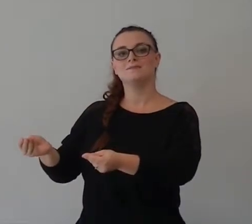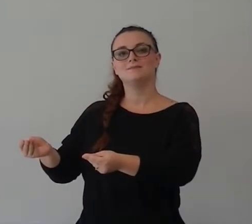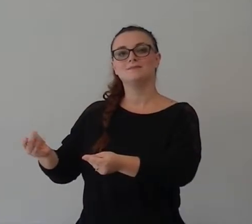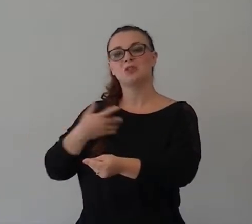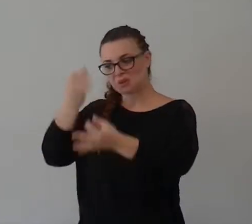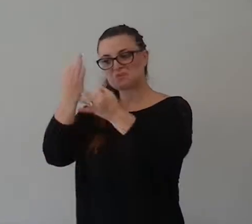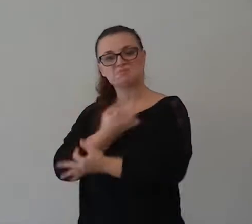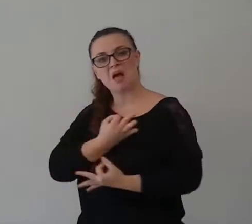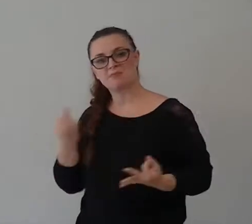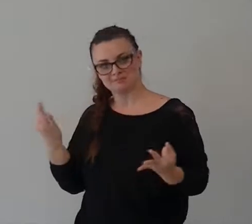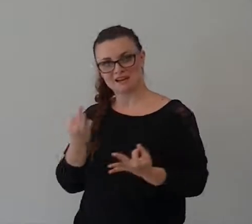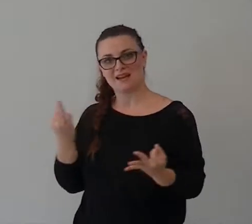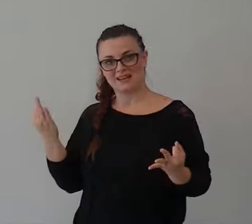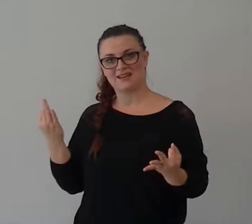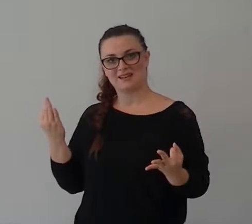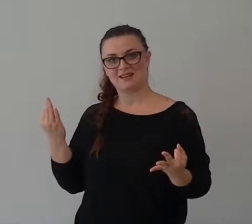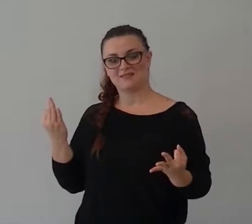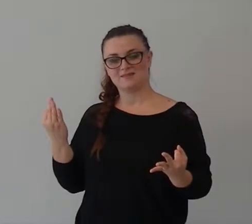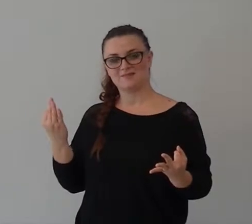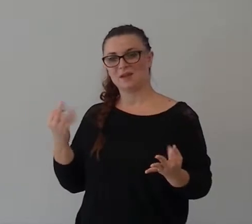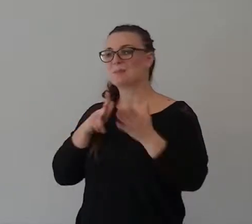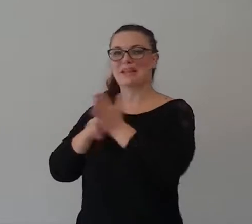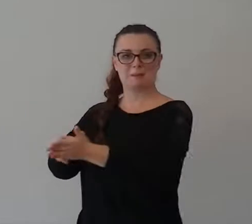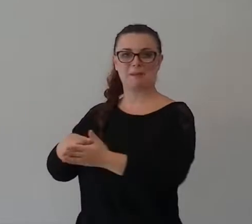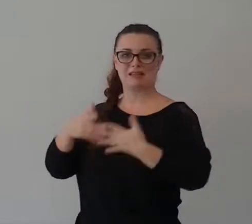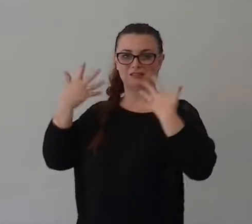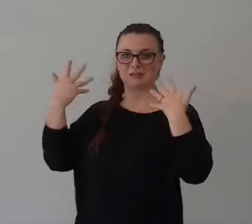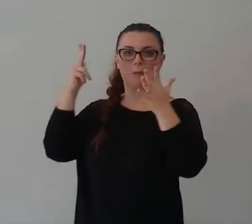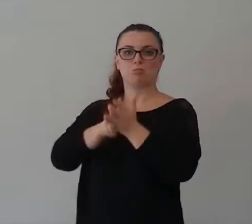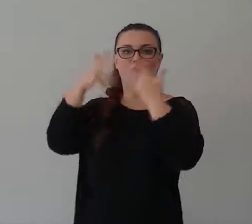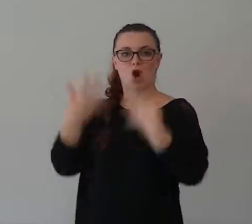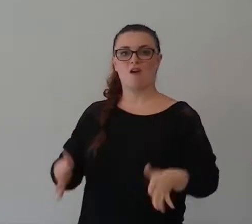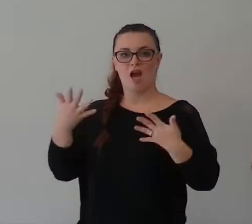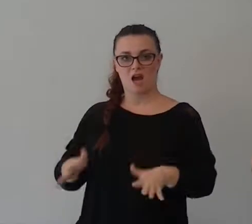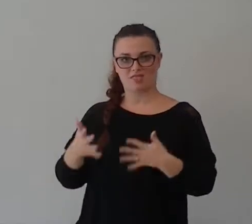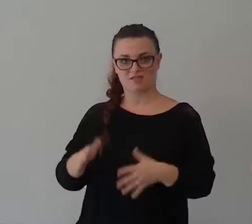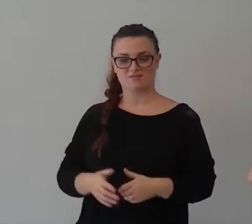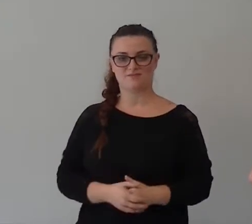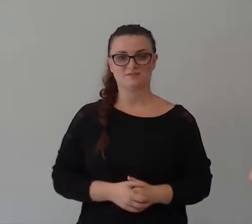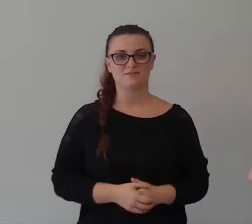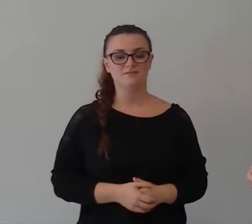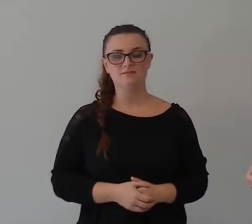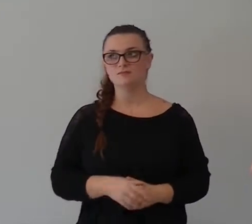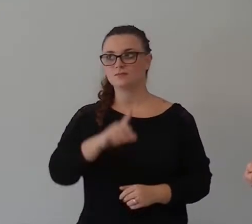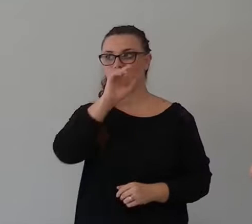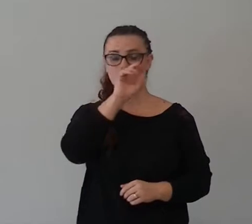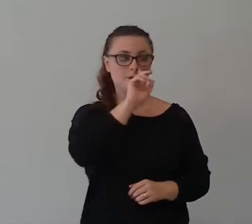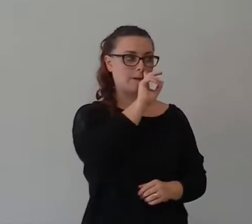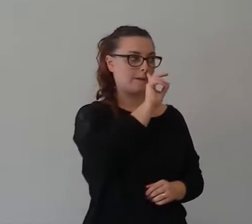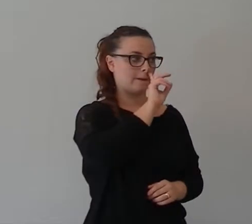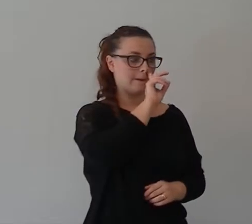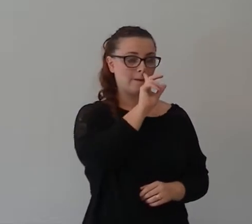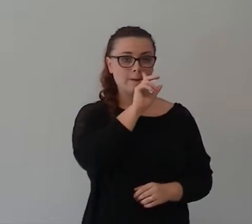quello come si chiama, il pass, lo ski pass, per andare a prendere l'acqua. E